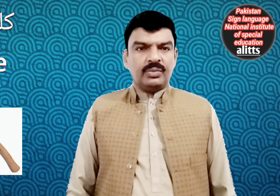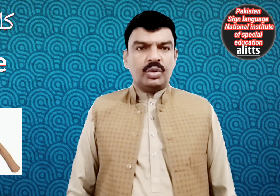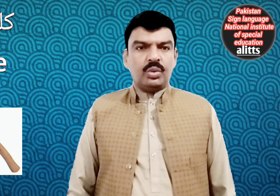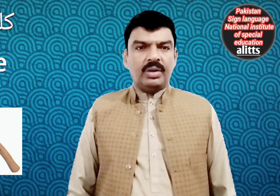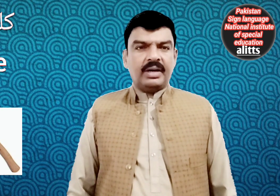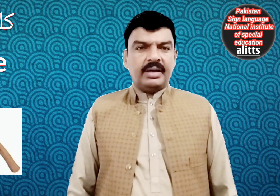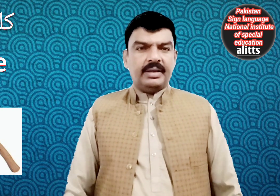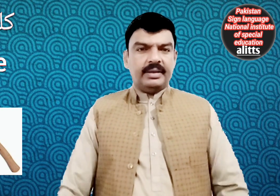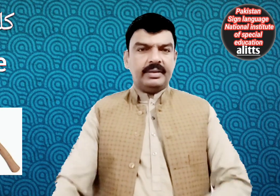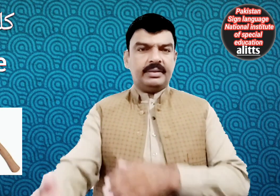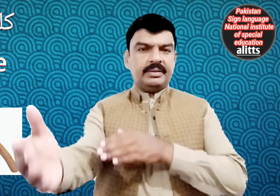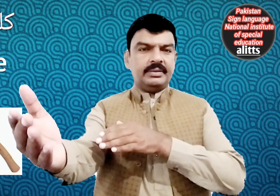कुल्हाड़ी,